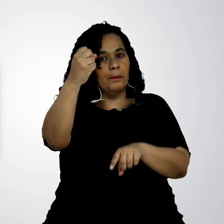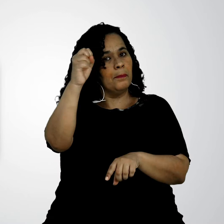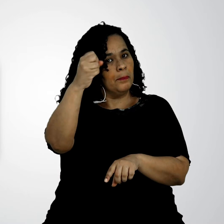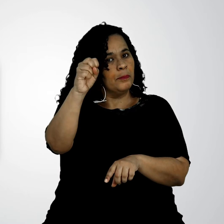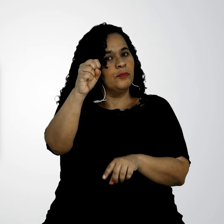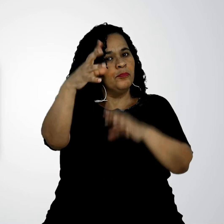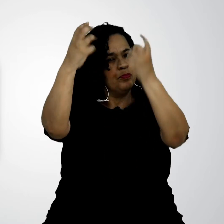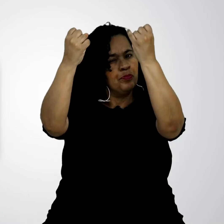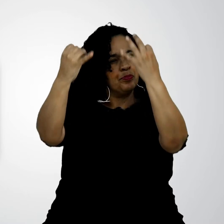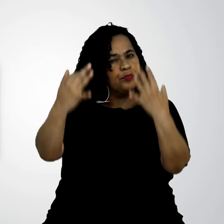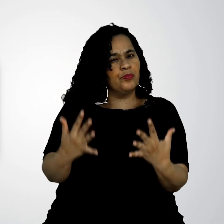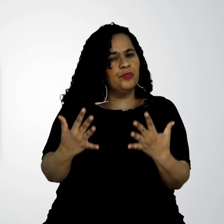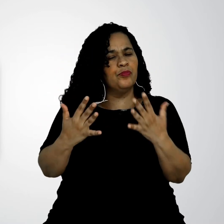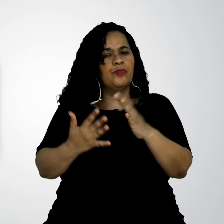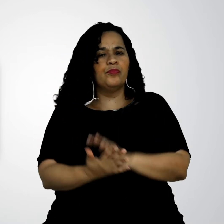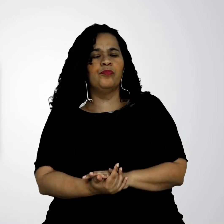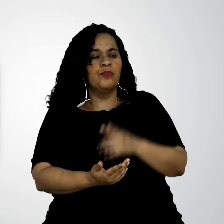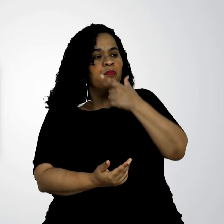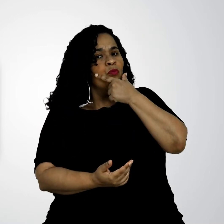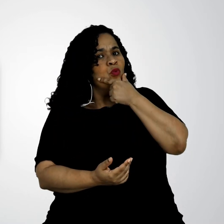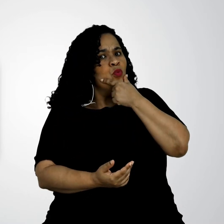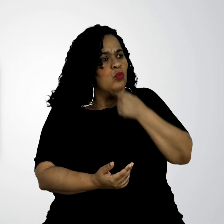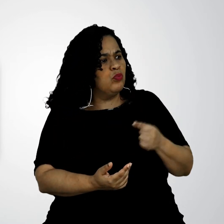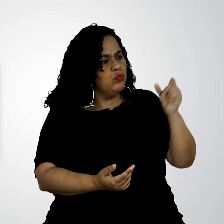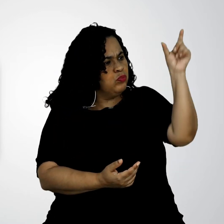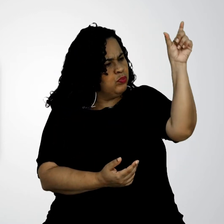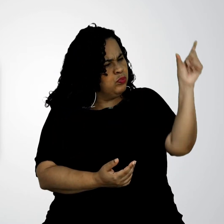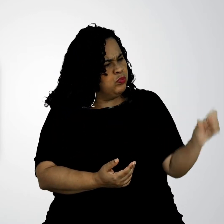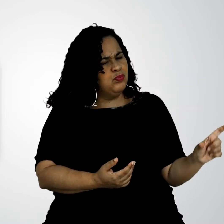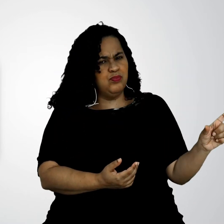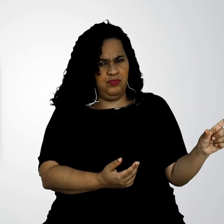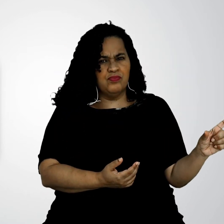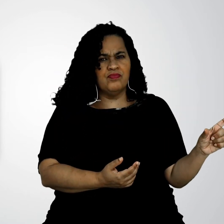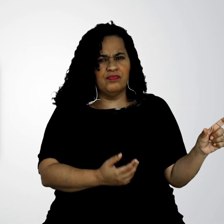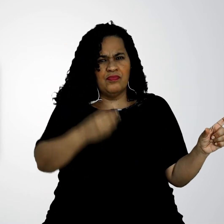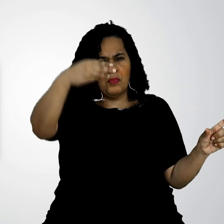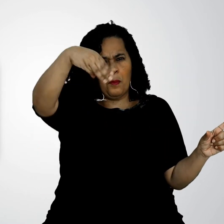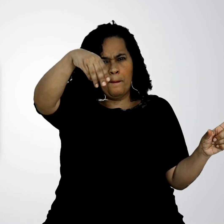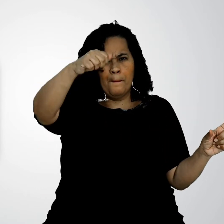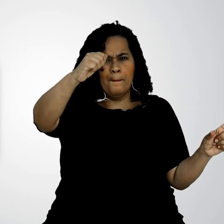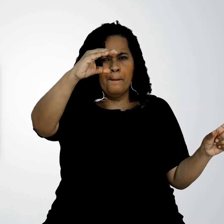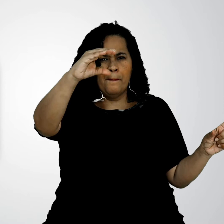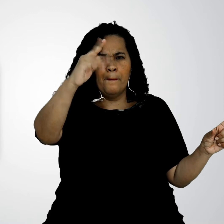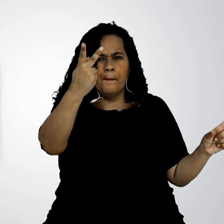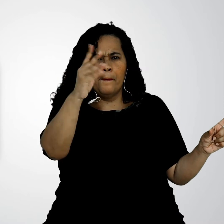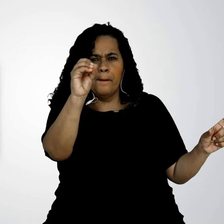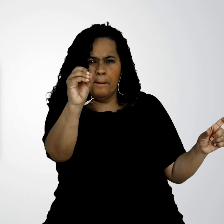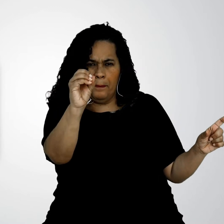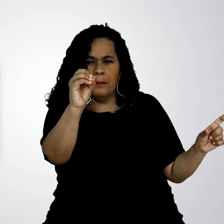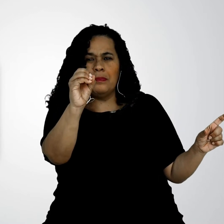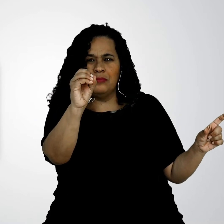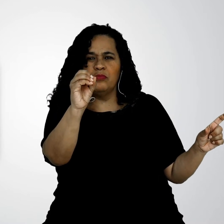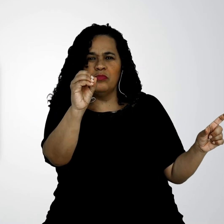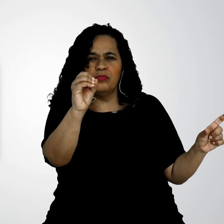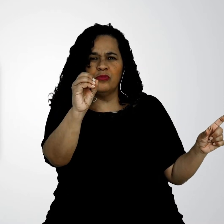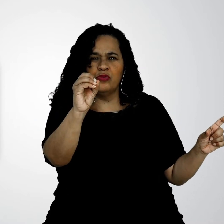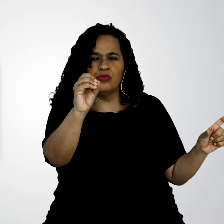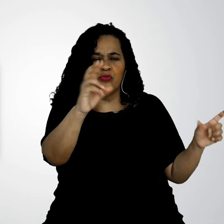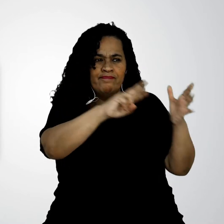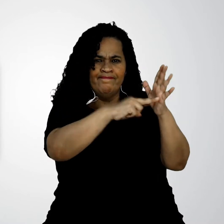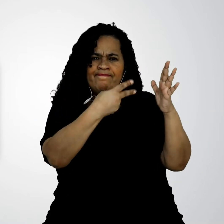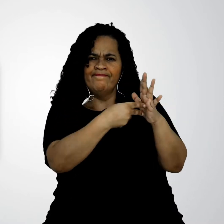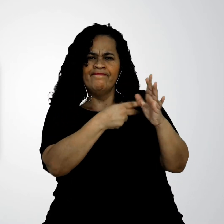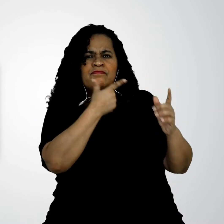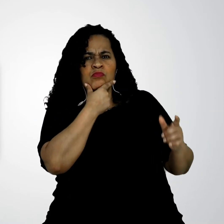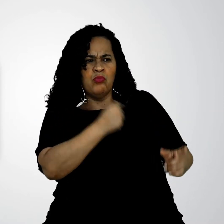de homem, né, do macho, que é usado aqui no Ishi, no hebraico, que traz essa relação de não só a condição biológica, né, mas o